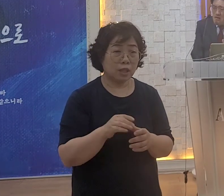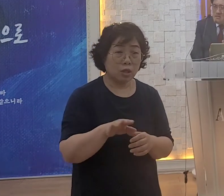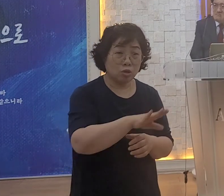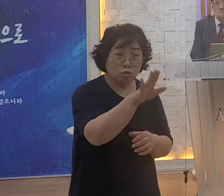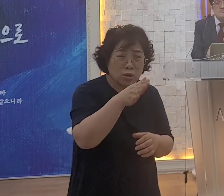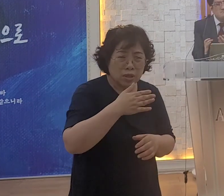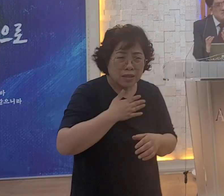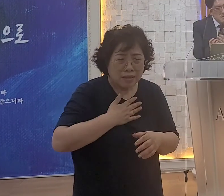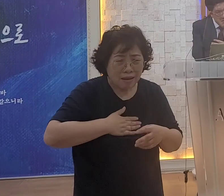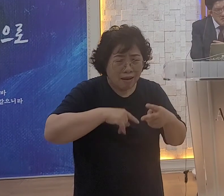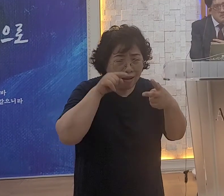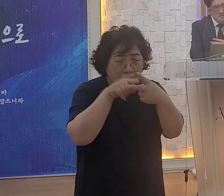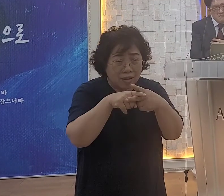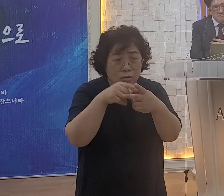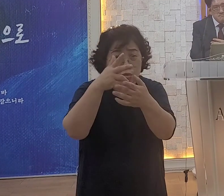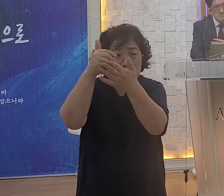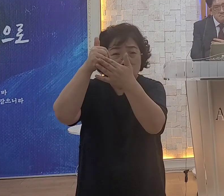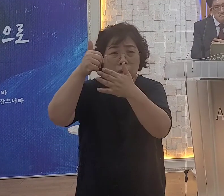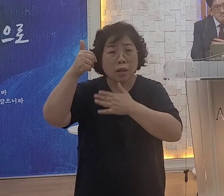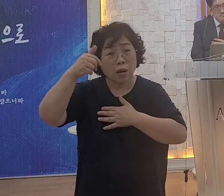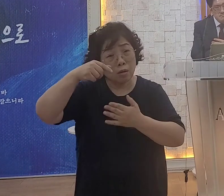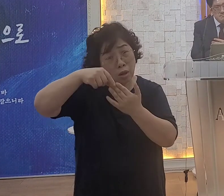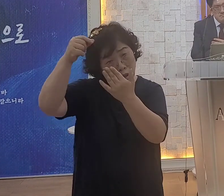우리를 잘 아시는 주님이 우리를 선택했잖아요.